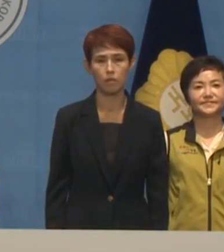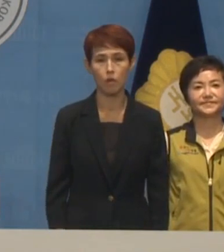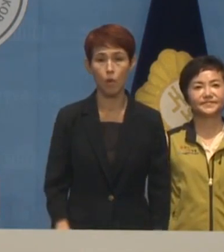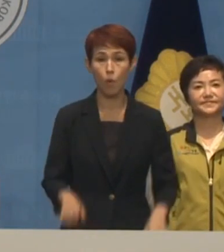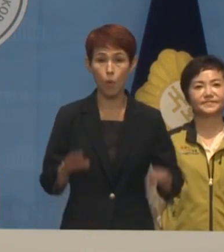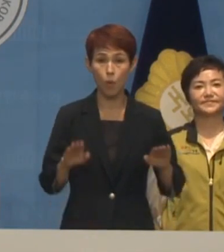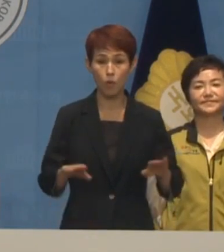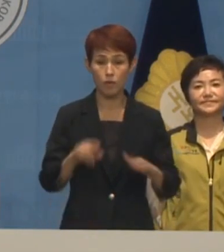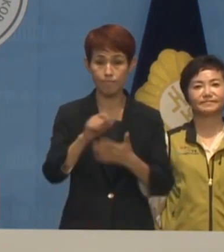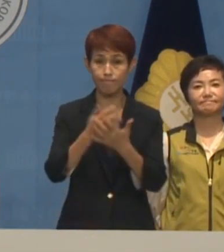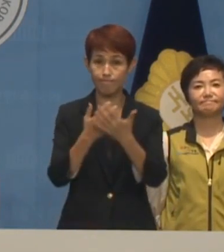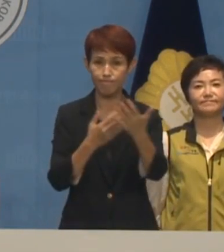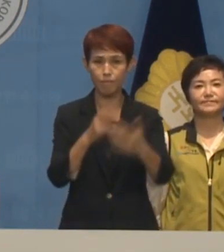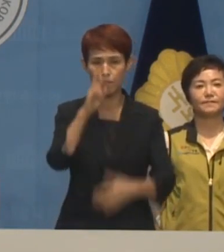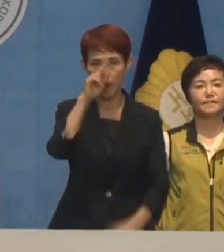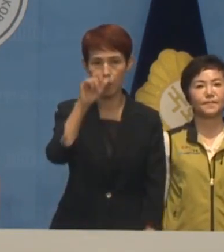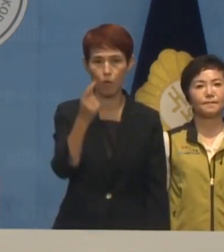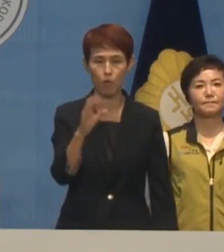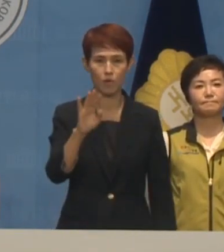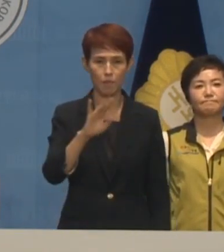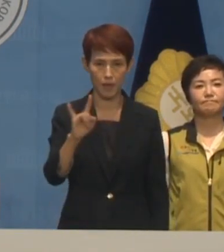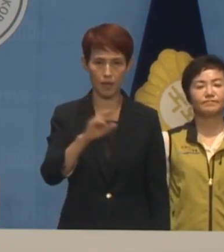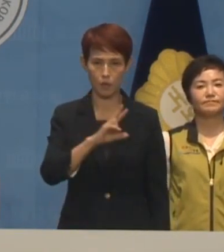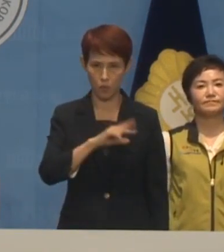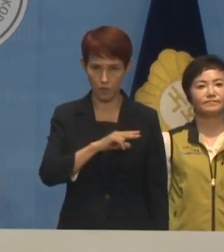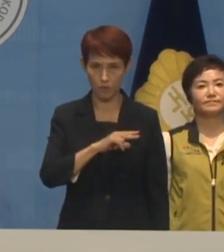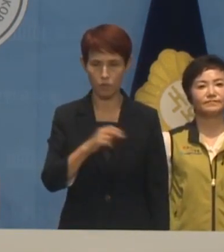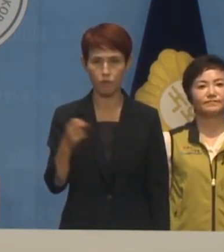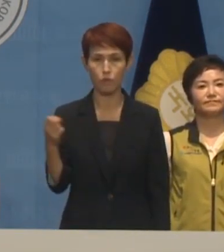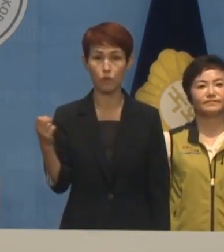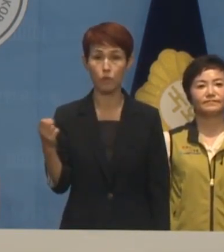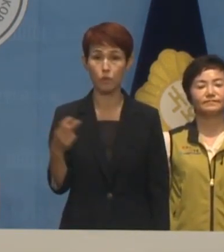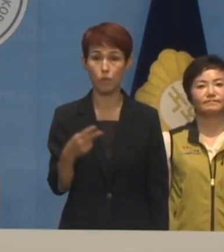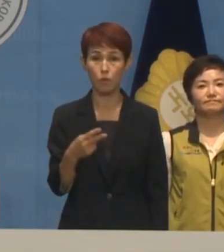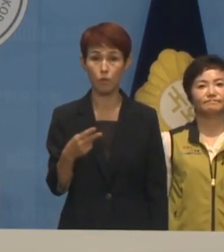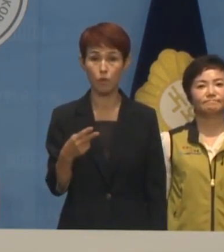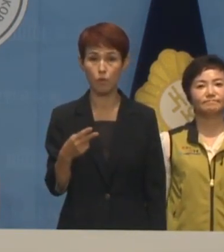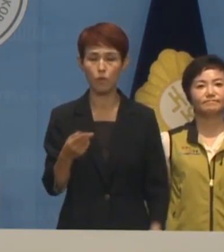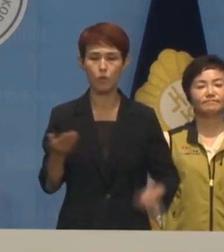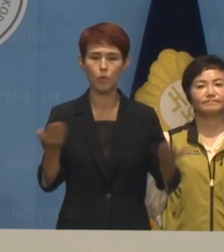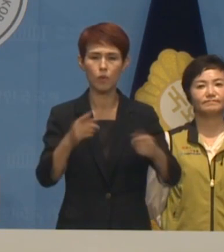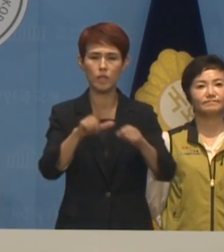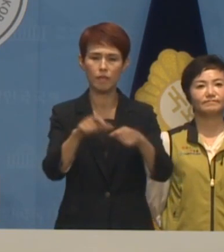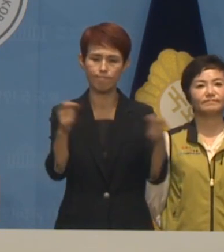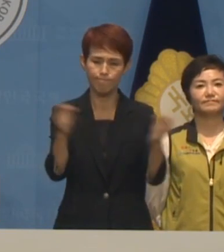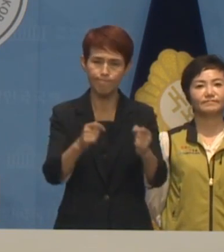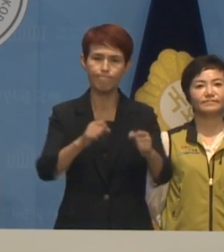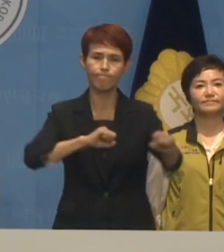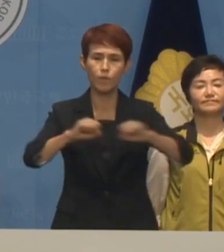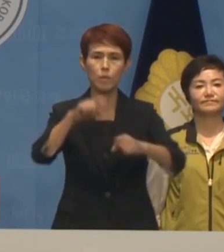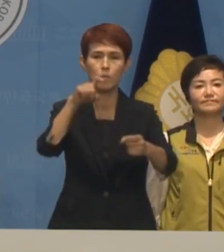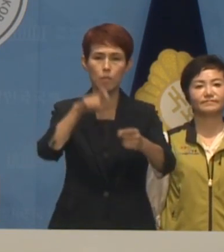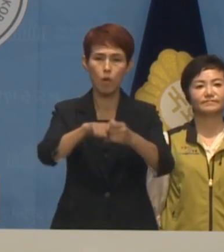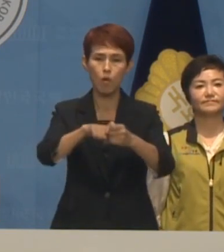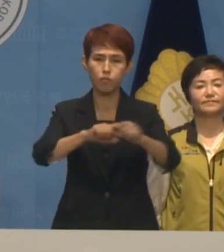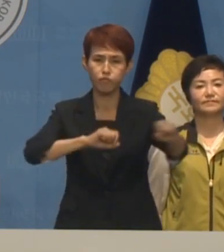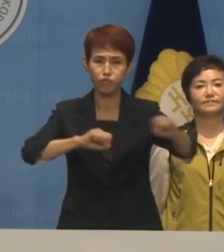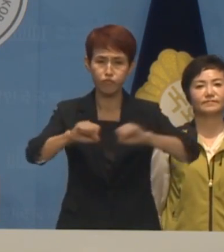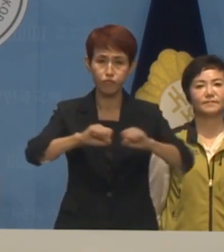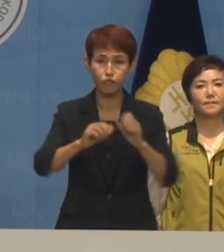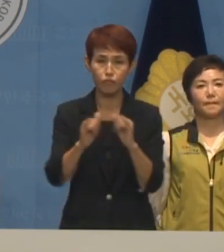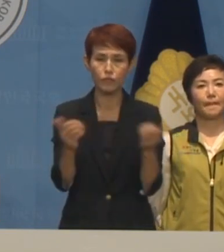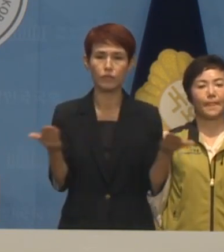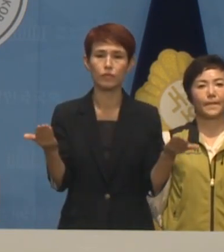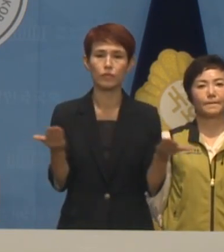의원실과 더불어민주당 노동존중실천 국회의원단 그리고 현장에서 노동시간 단축 실현을 위해 앞장서고 계신 노동